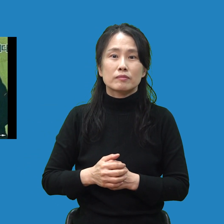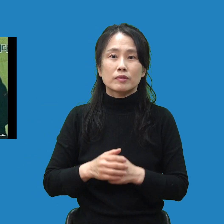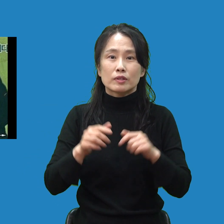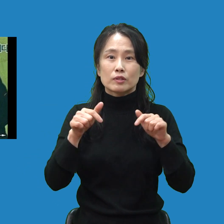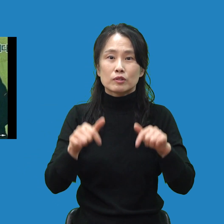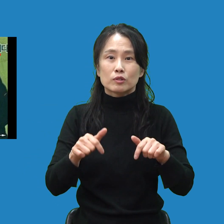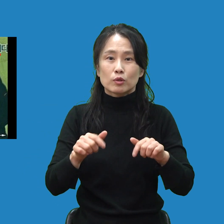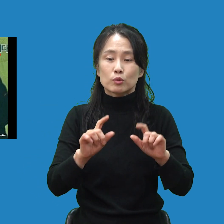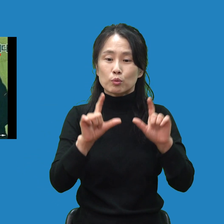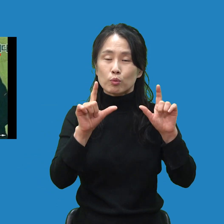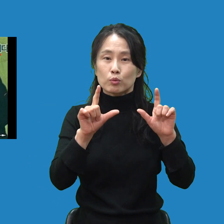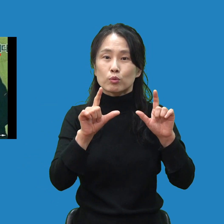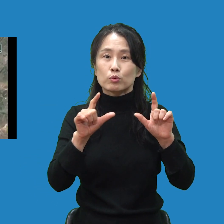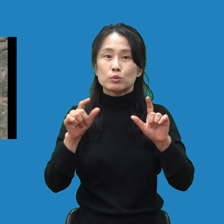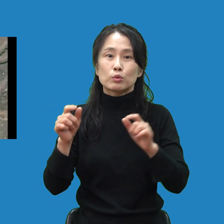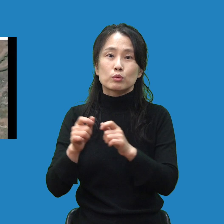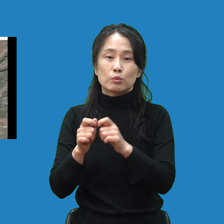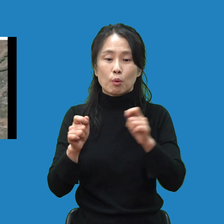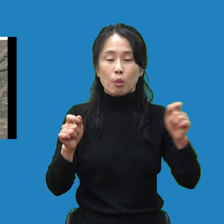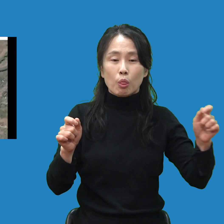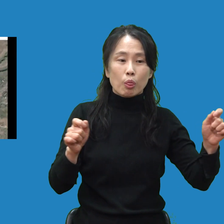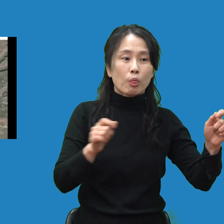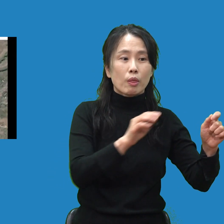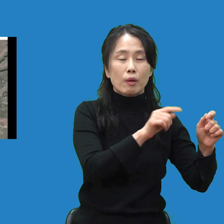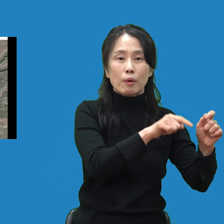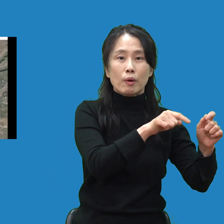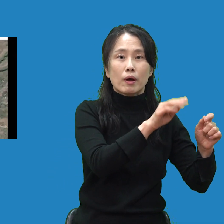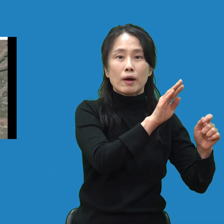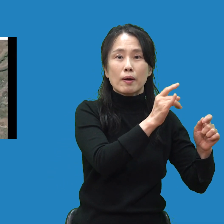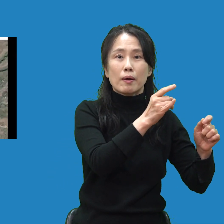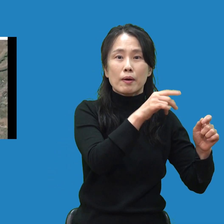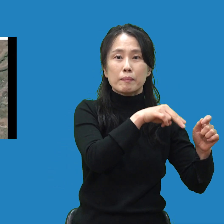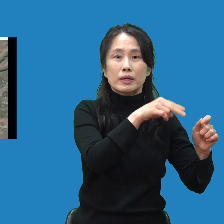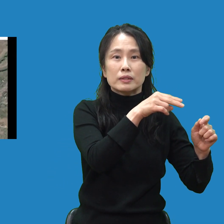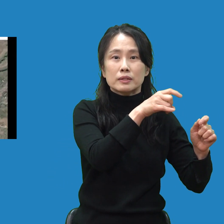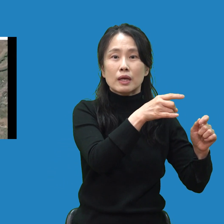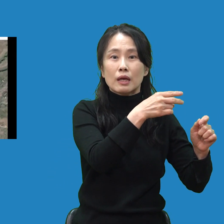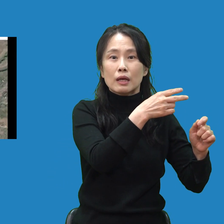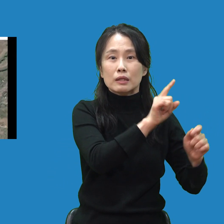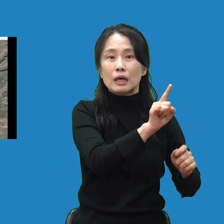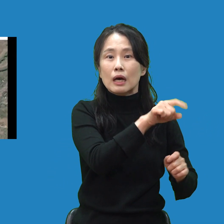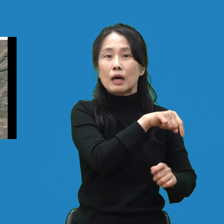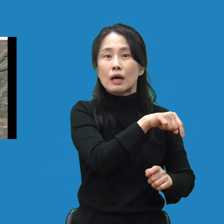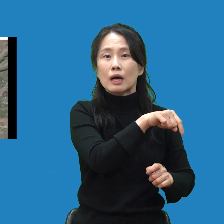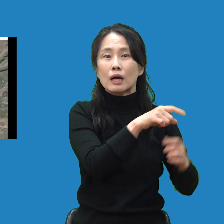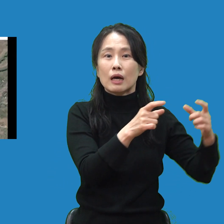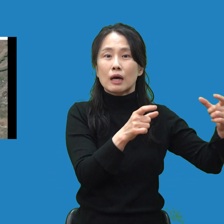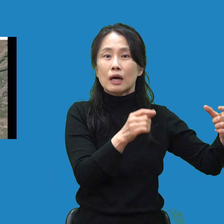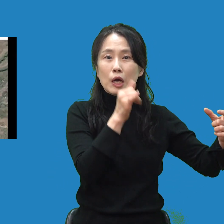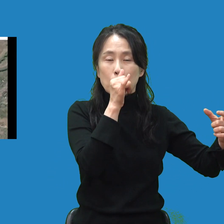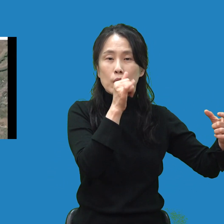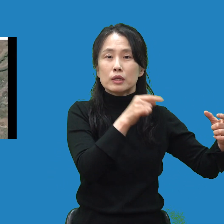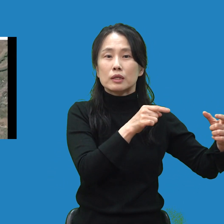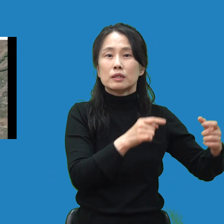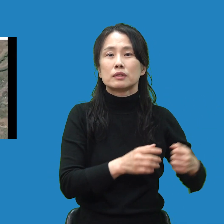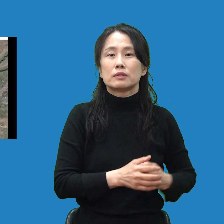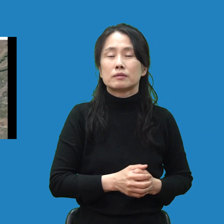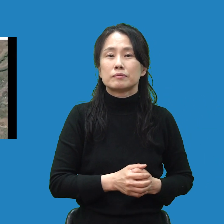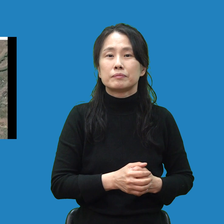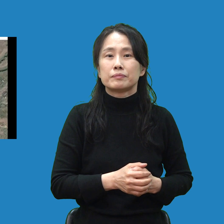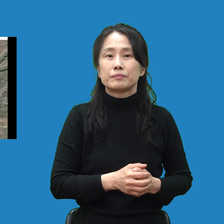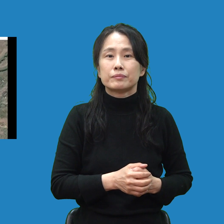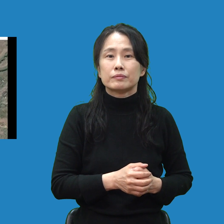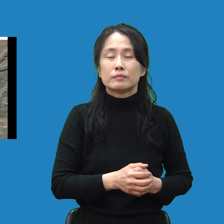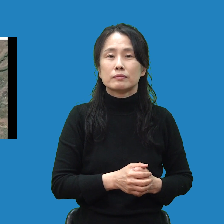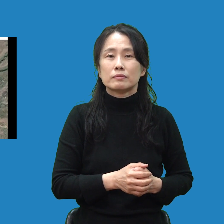서동쪽으로 베세다가, 이렇게 여기 보면 베세다가 있습니다. 근데 베세다가 뭐 이렇게 손바닥만한 그런 이